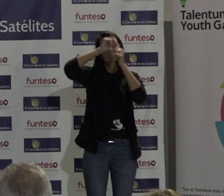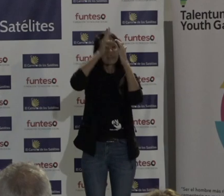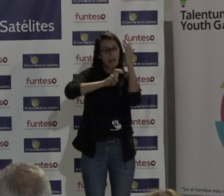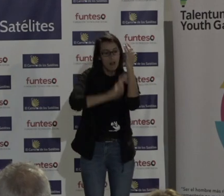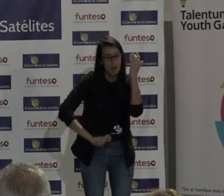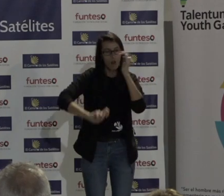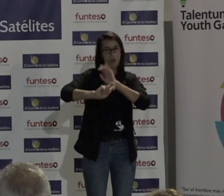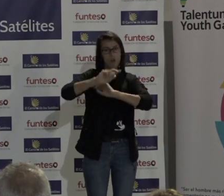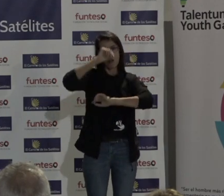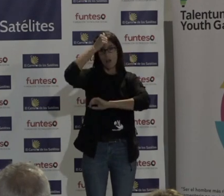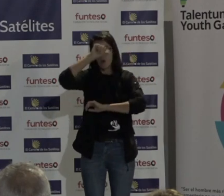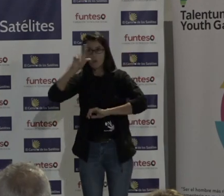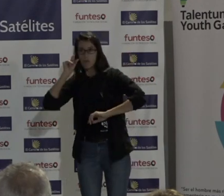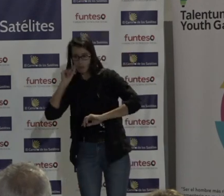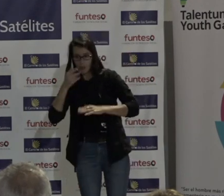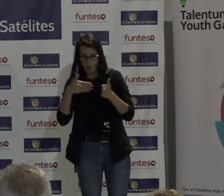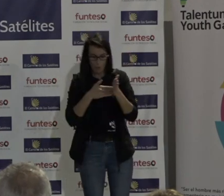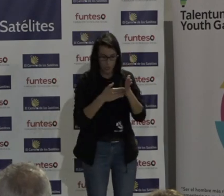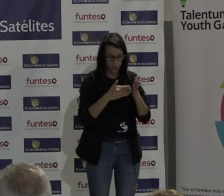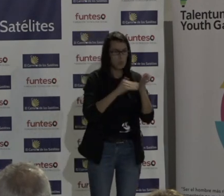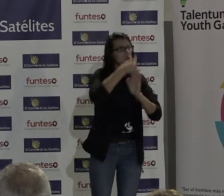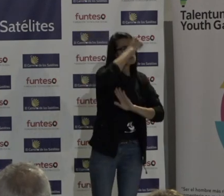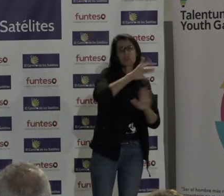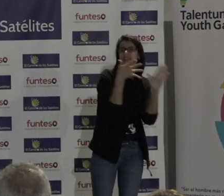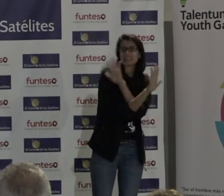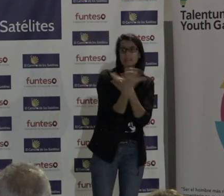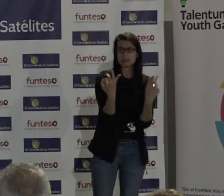también había puertos machos y puertos hembra. ¿Qué es un puerto macho?